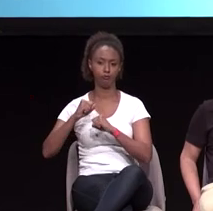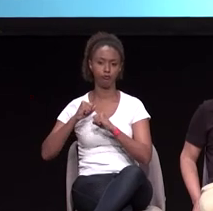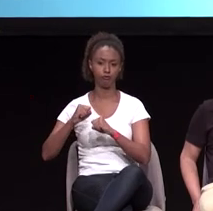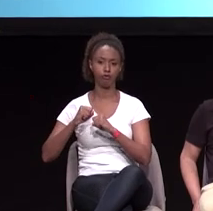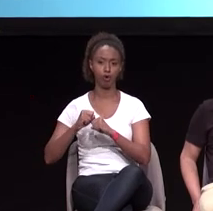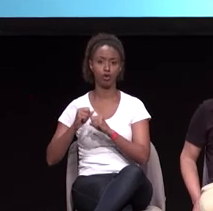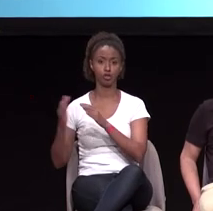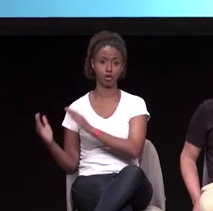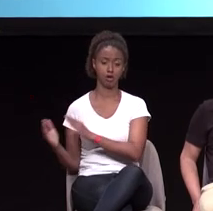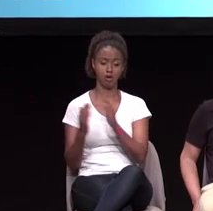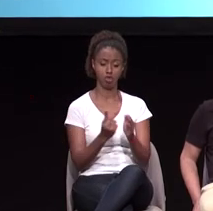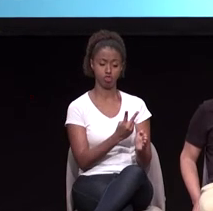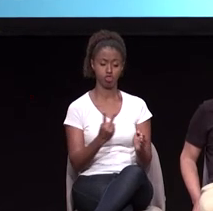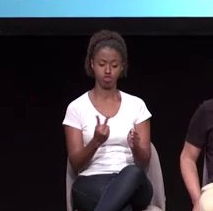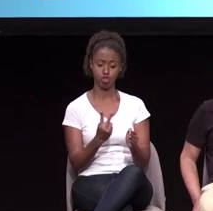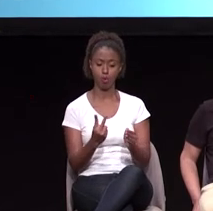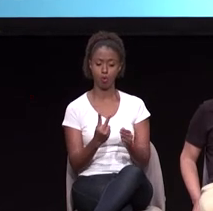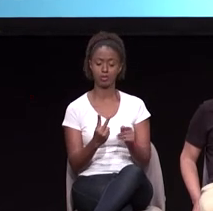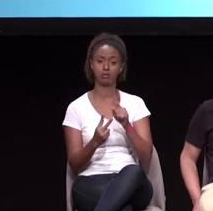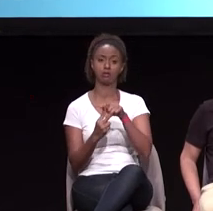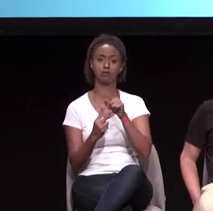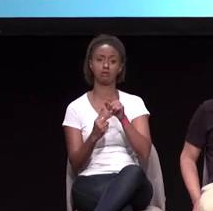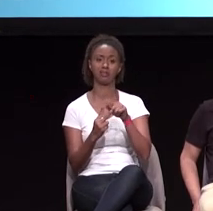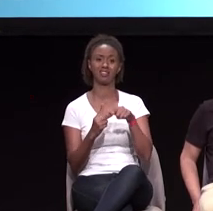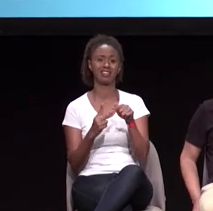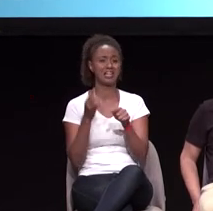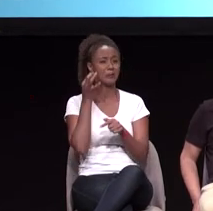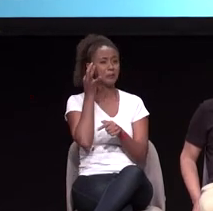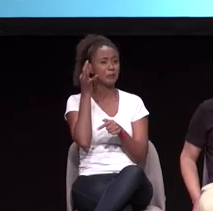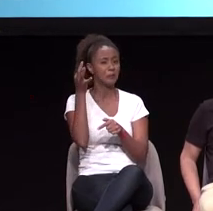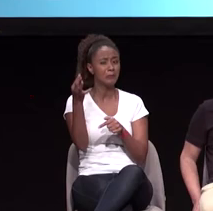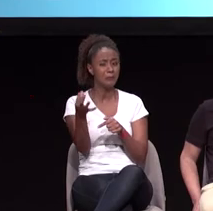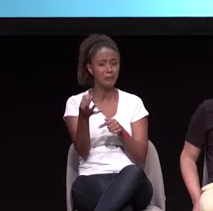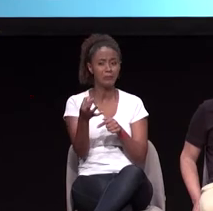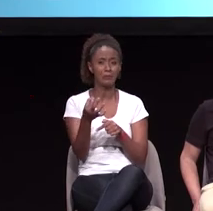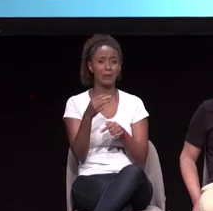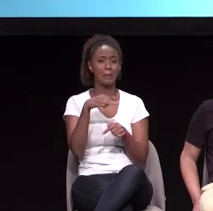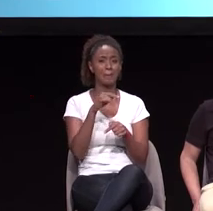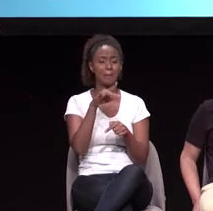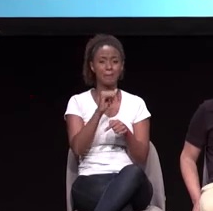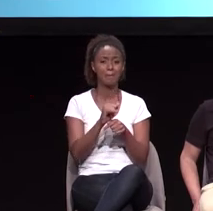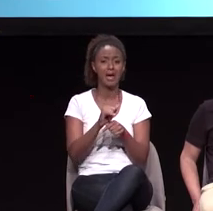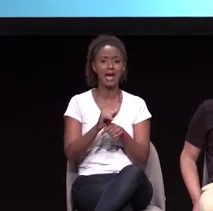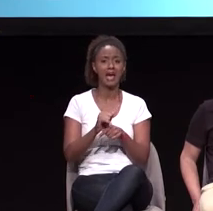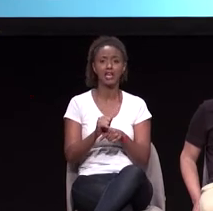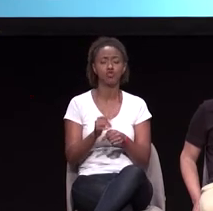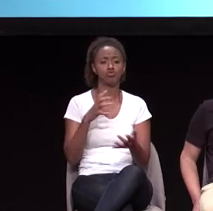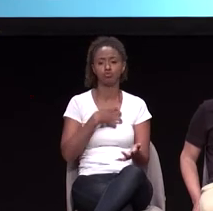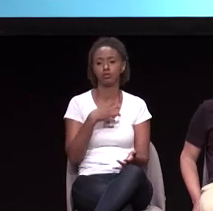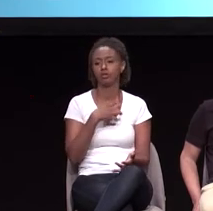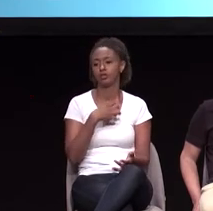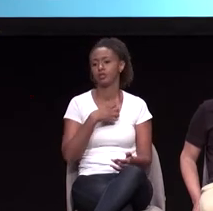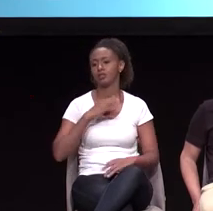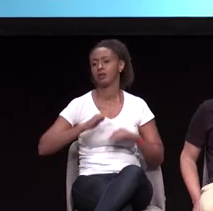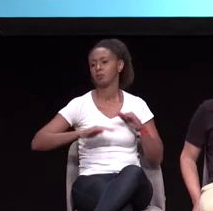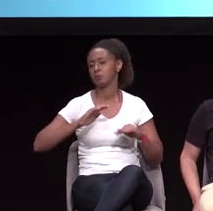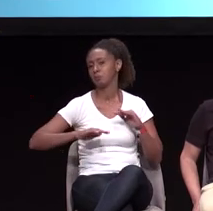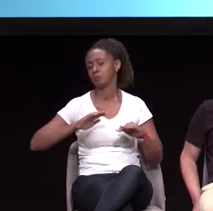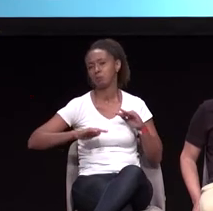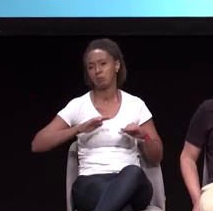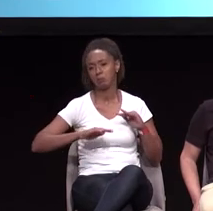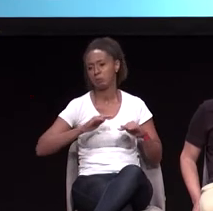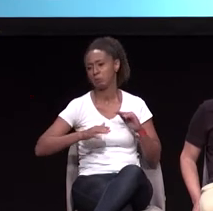que é o pio lei que é o médio do agudo o médio agudo vão tocar sempre a mesma melodia e o